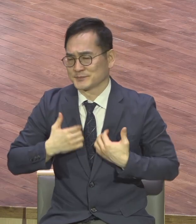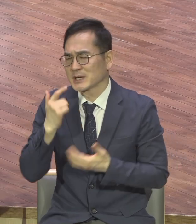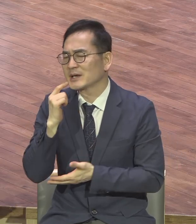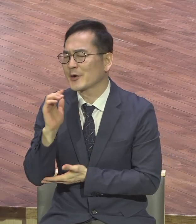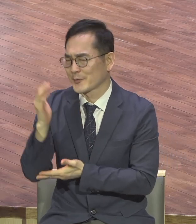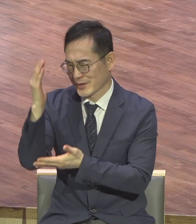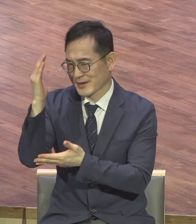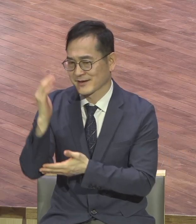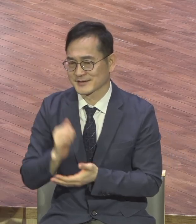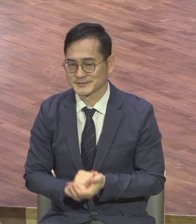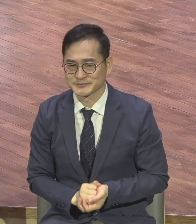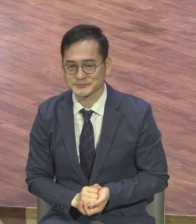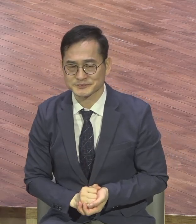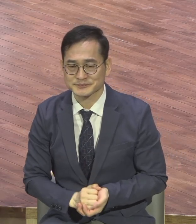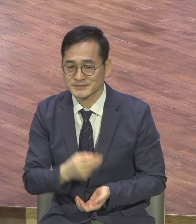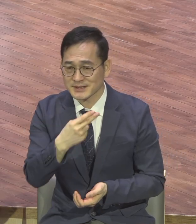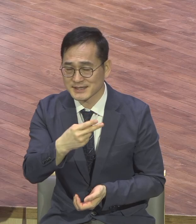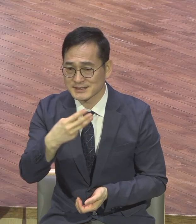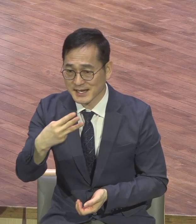우리가 237 나라